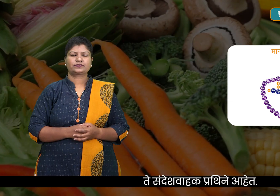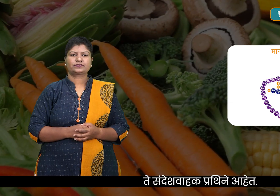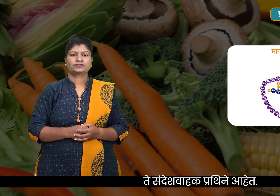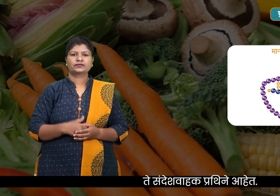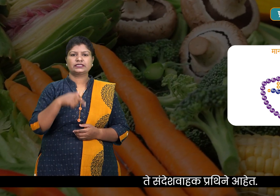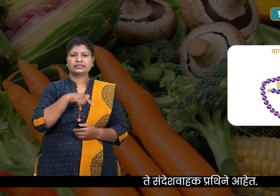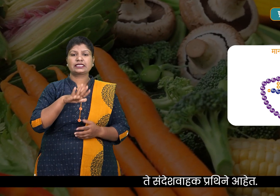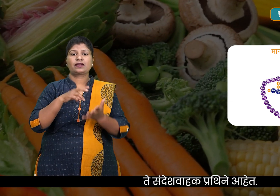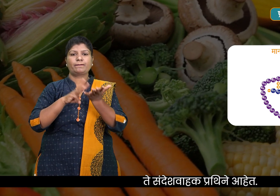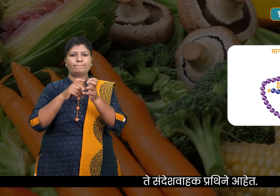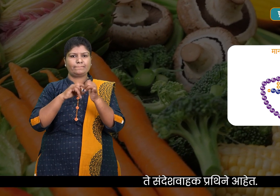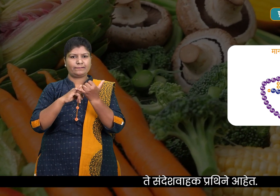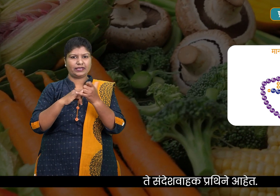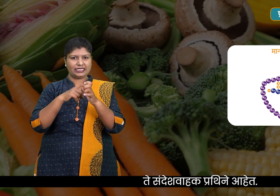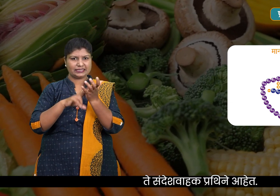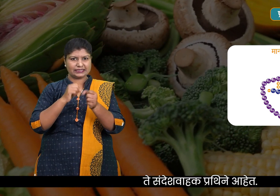ते संदेशवाहक प्रथिने आहेत.